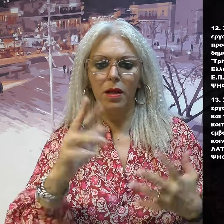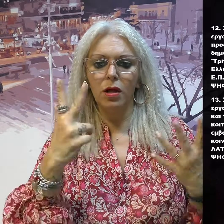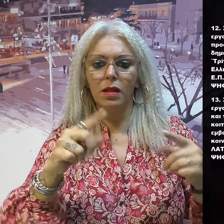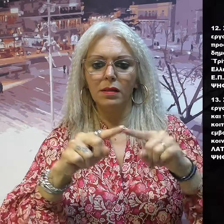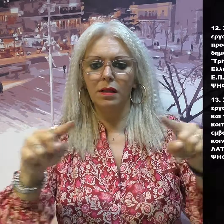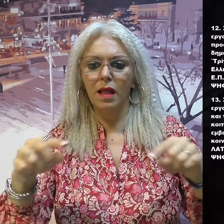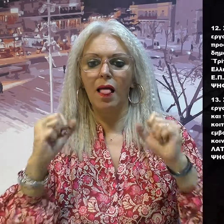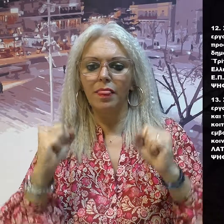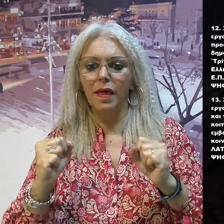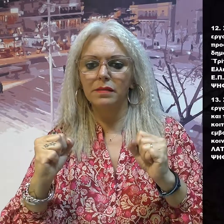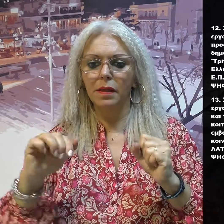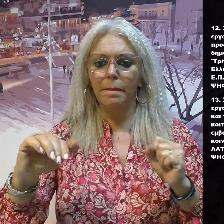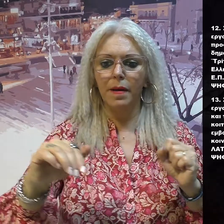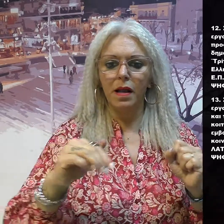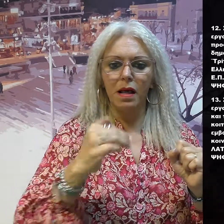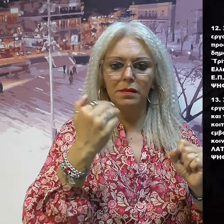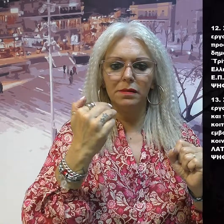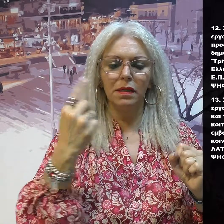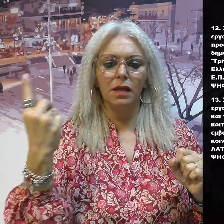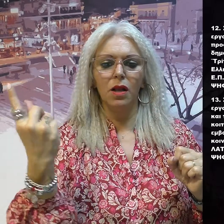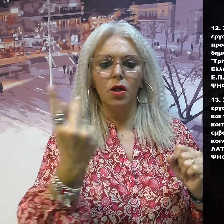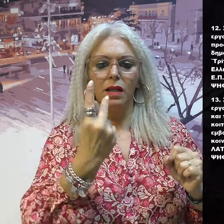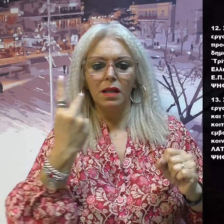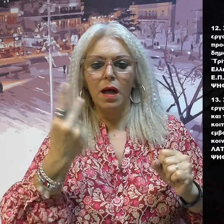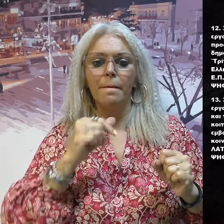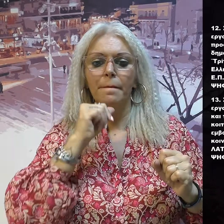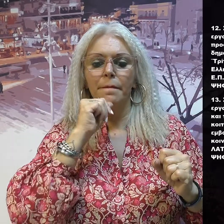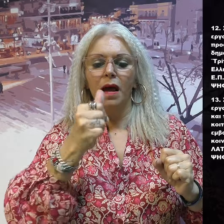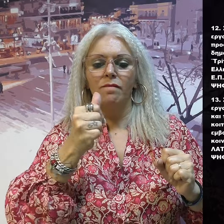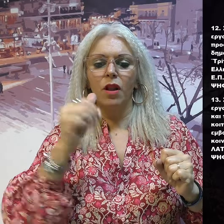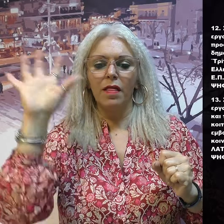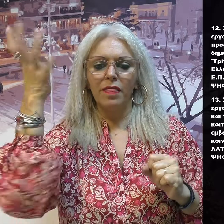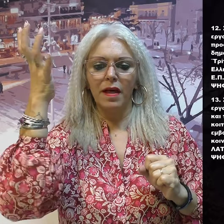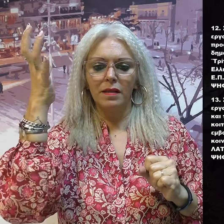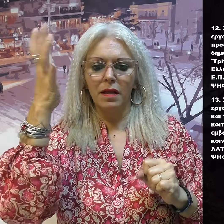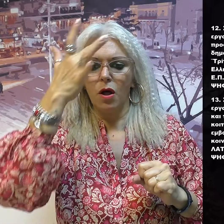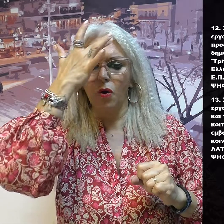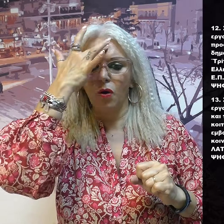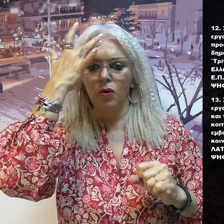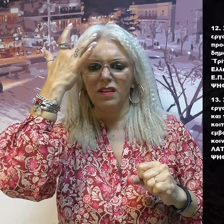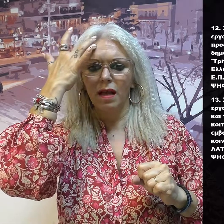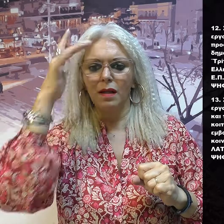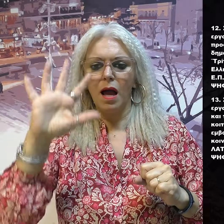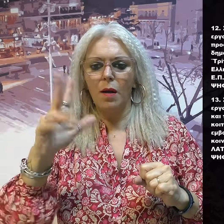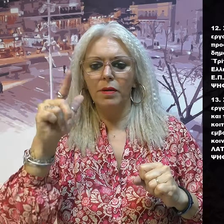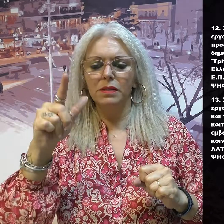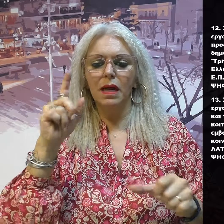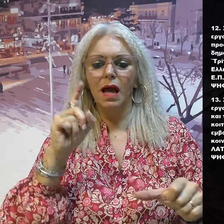Λατομία ΕΠΕ. Ψηφίστηκε ομόφωνα. 13. Συνένεση για την έγκριση διενέργειας ερευνητικών εργασιών με τη μέθοδο